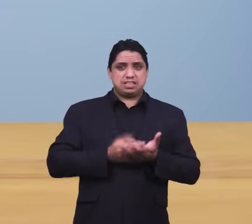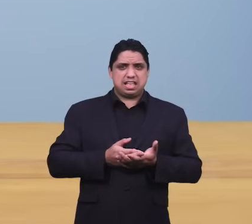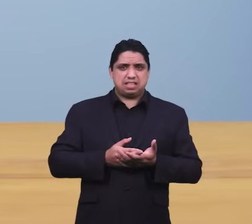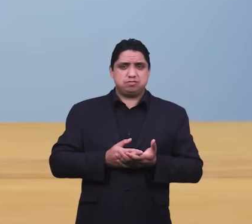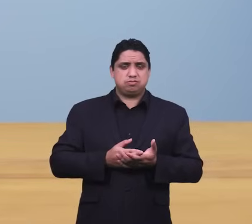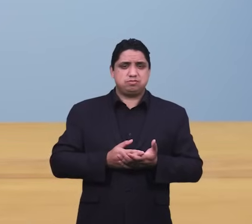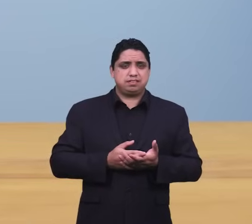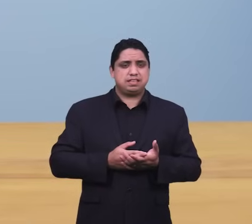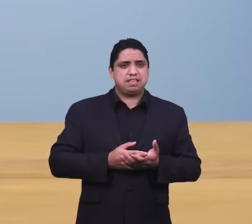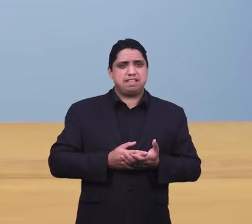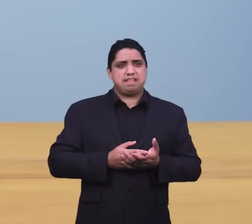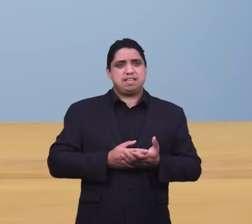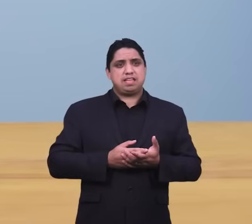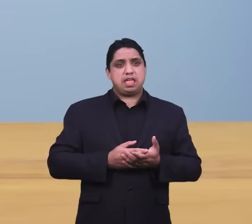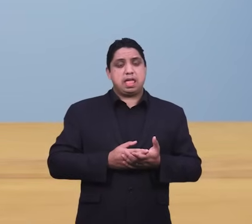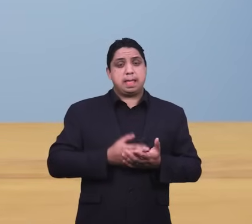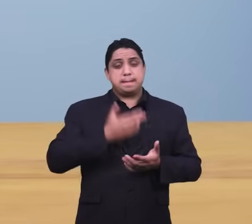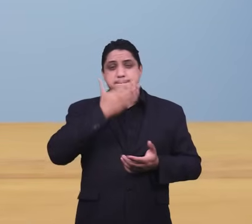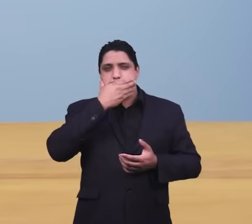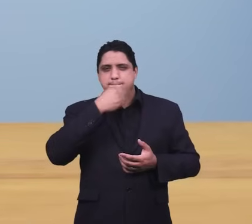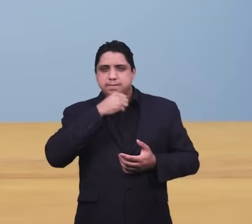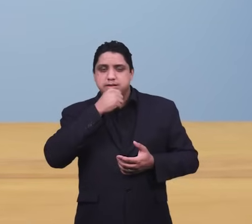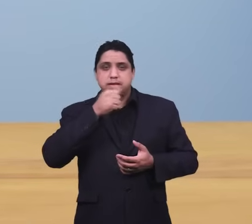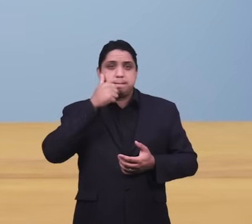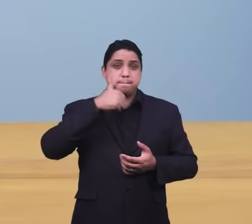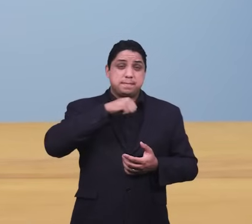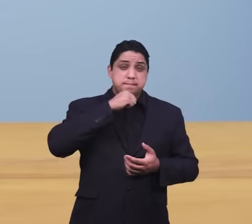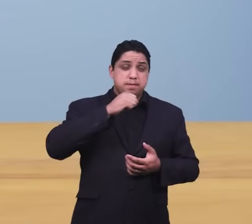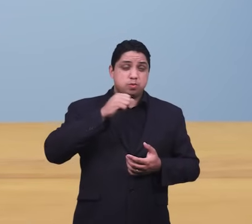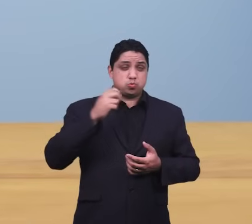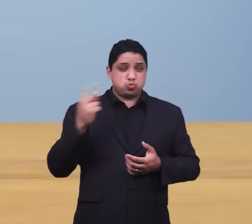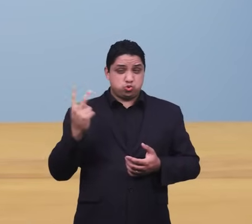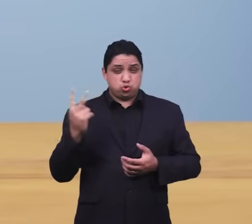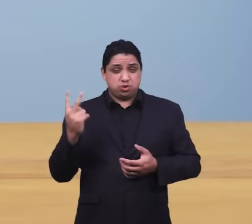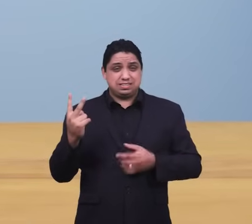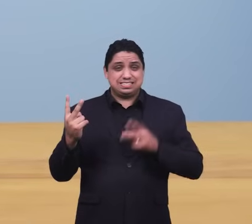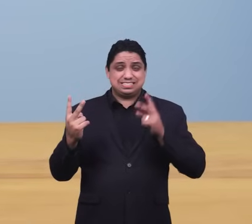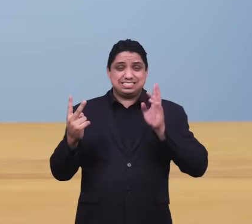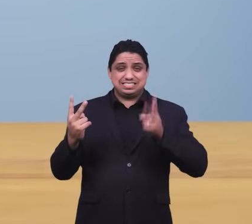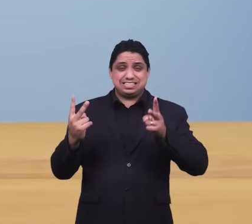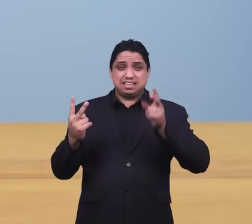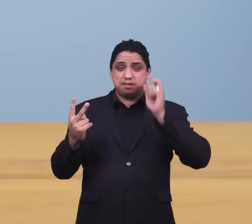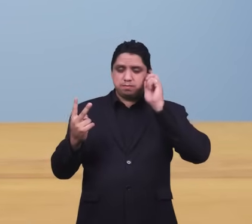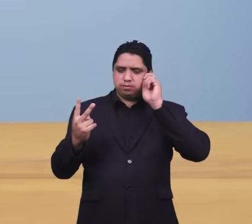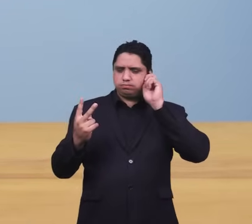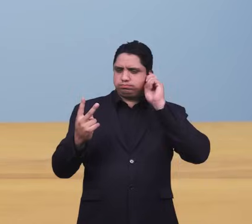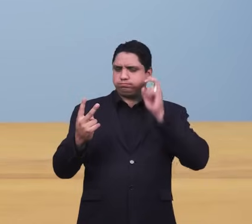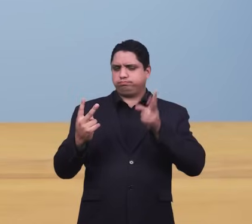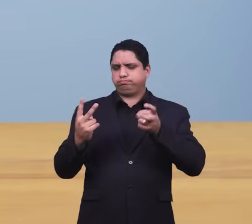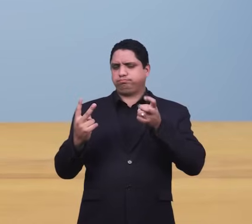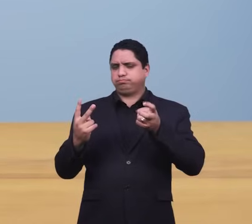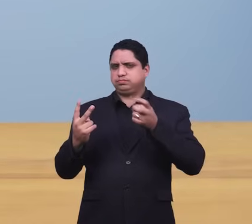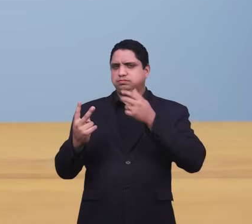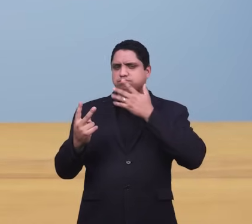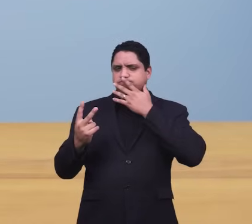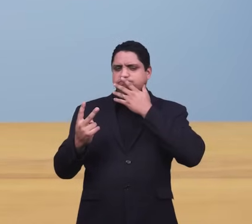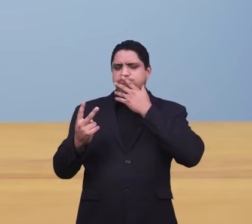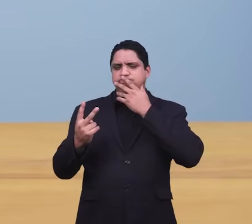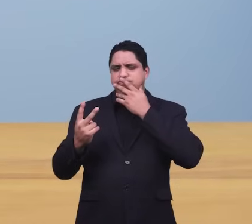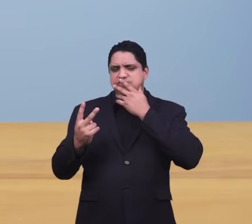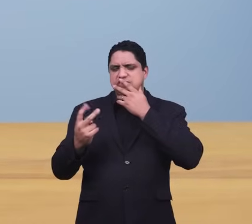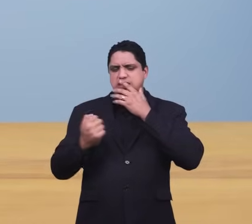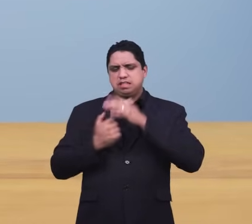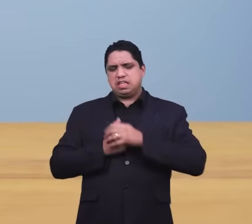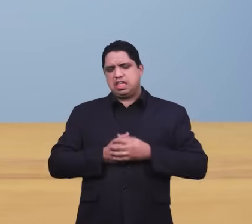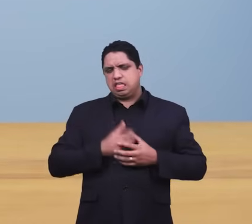tardios, os pais e principalmente as mães sempre têm uma impressão de que algo não está indo